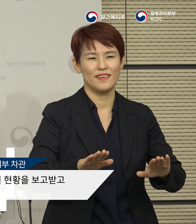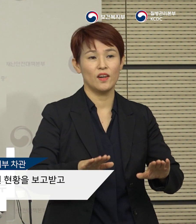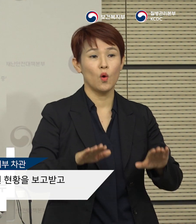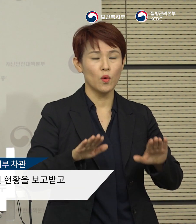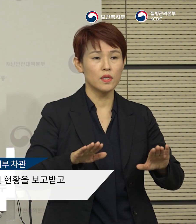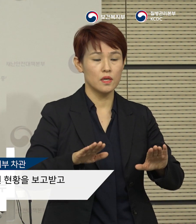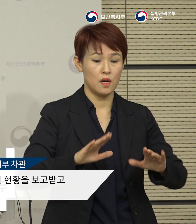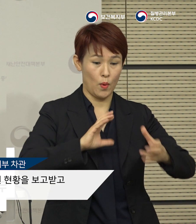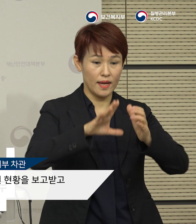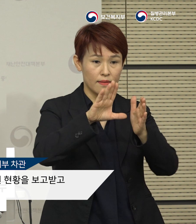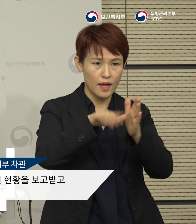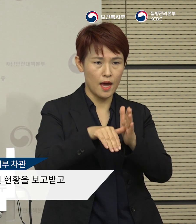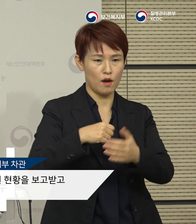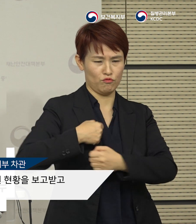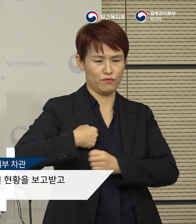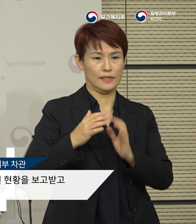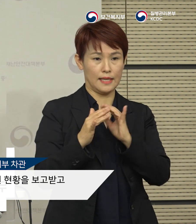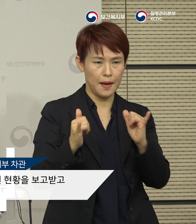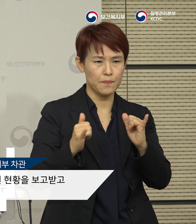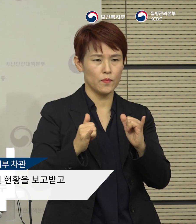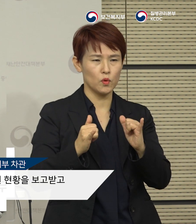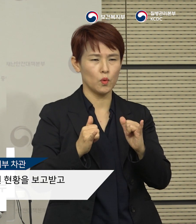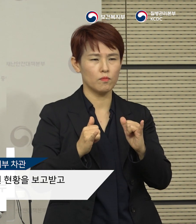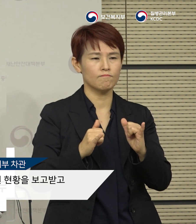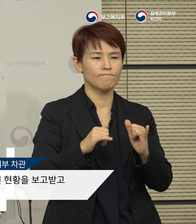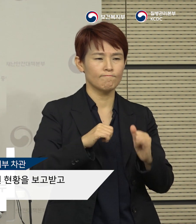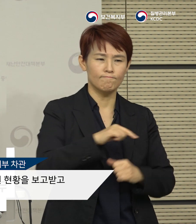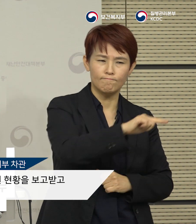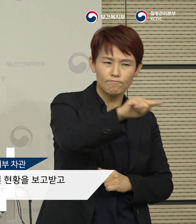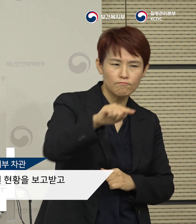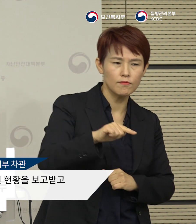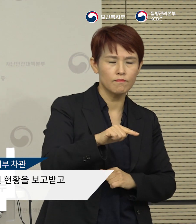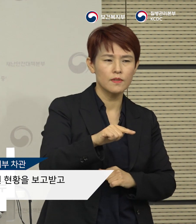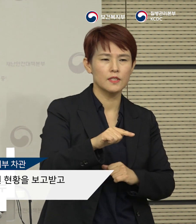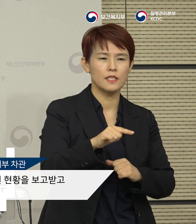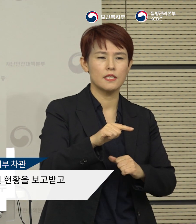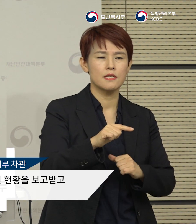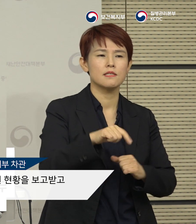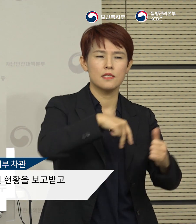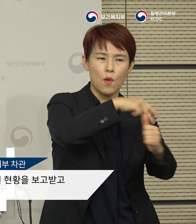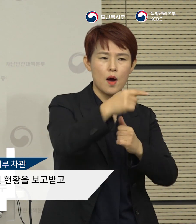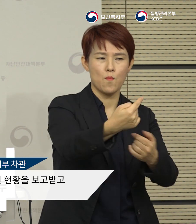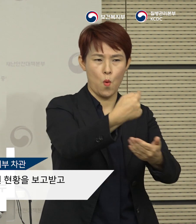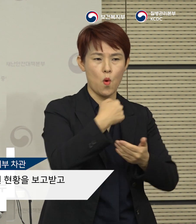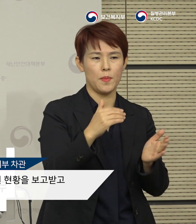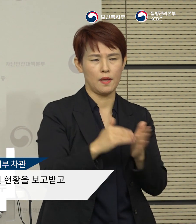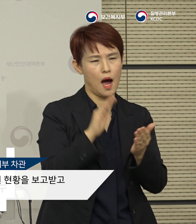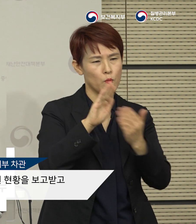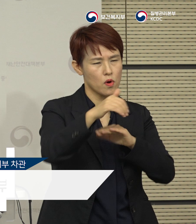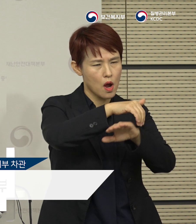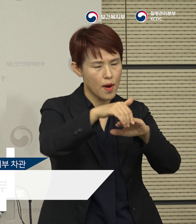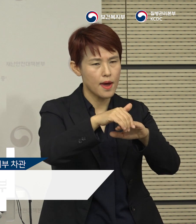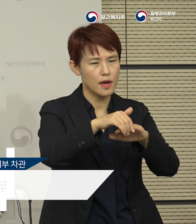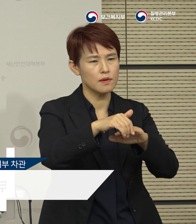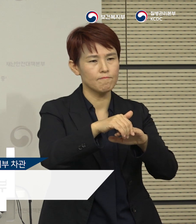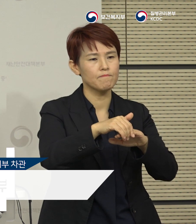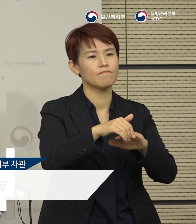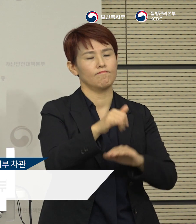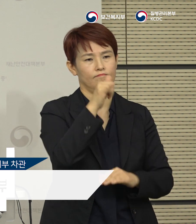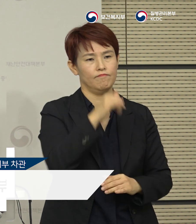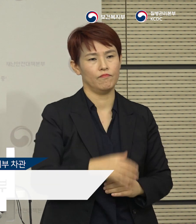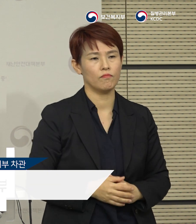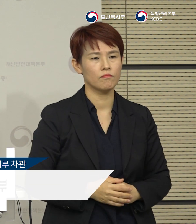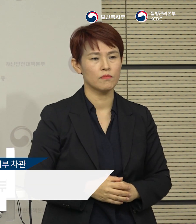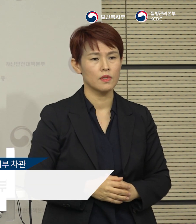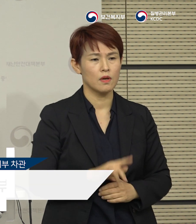오늘 중대본 회의에서는 국방부의 인력과 병상 지원 현황을 보고받고 향후 계획에 대한 논의가 있었습니다. 코로나19에